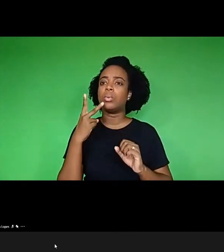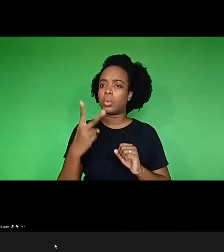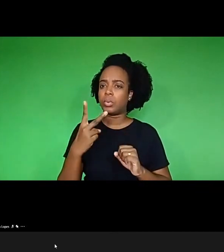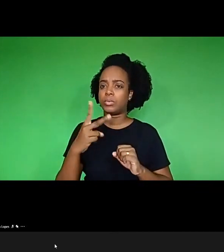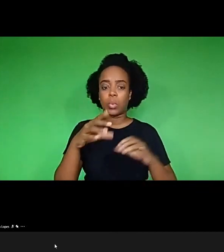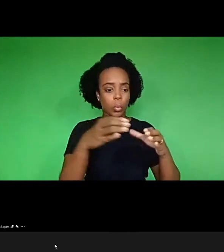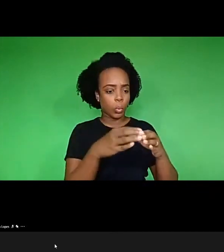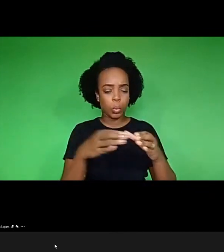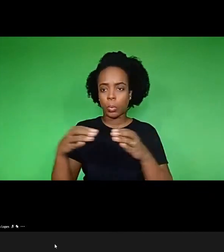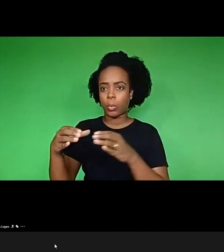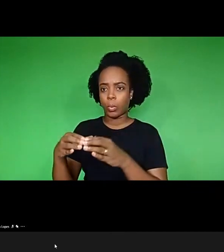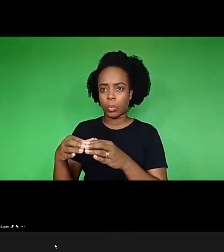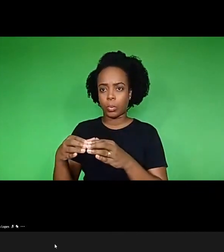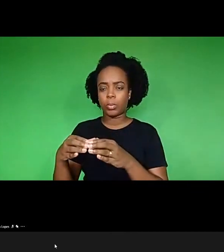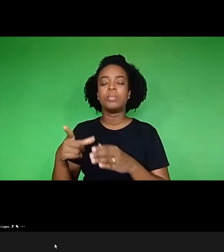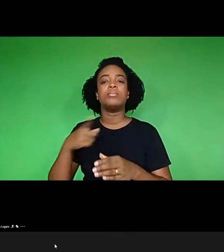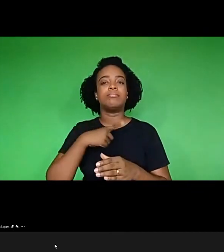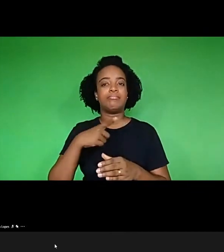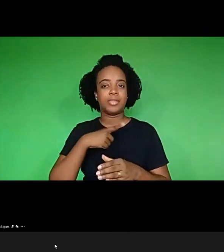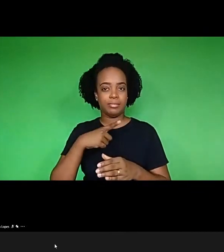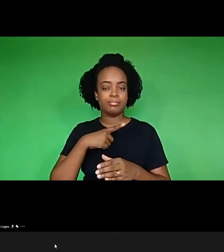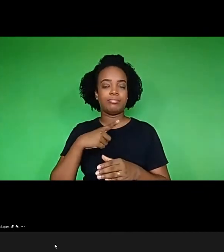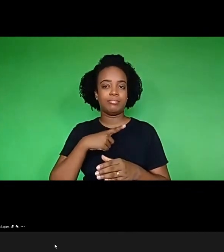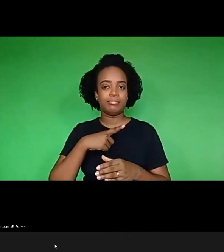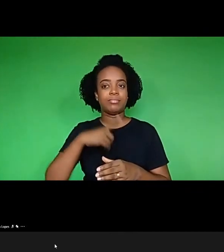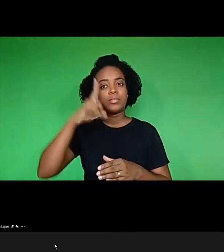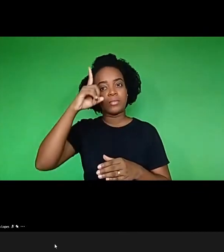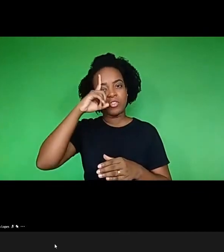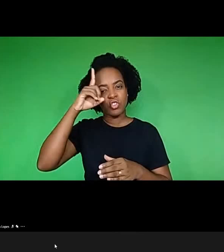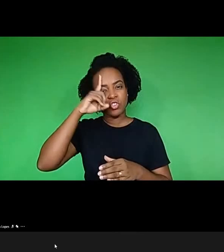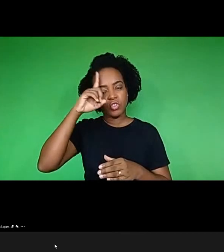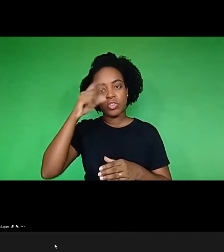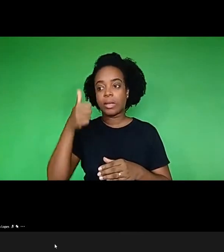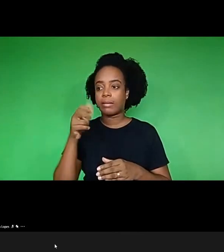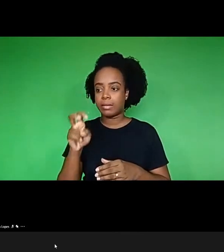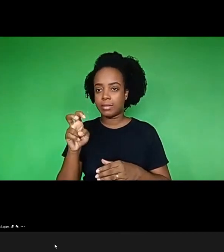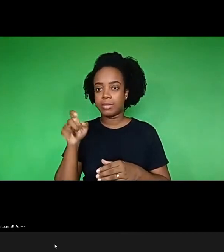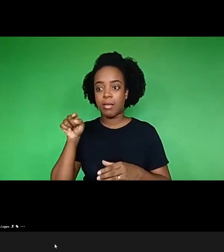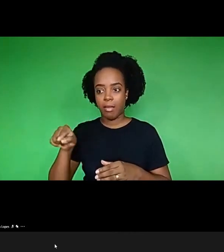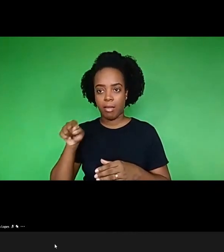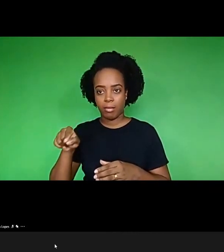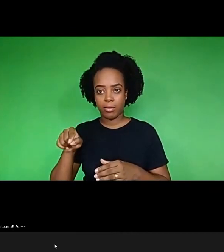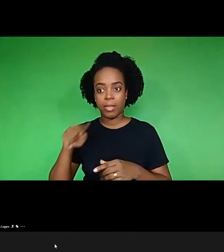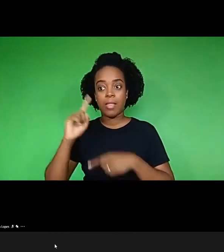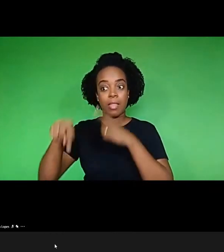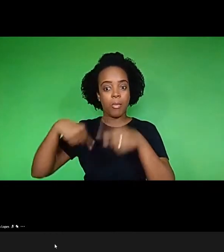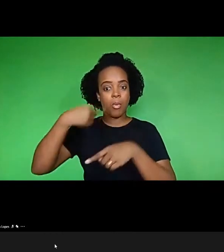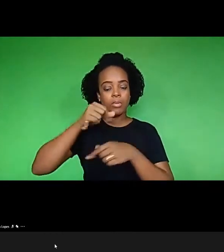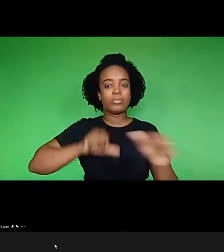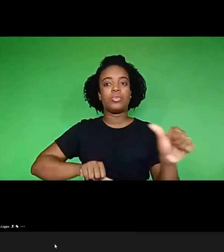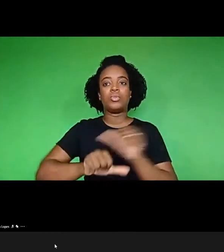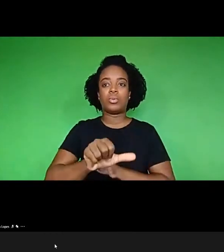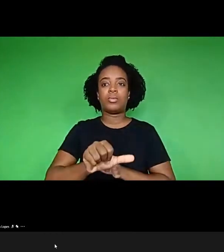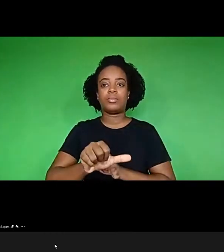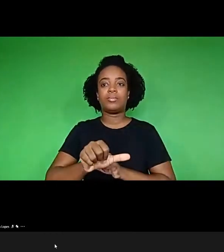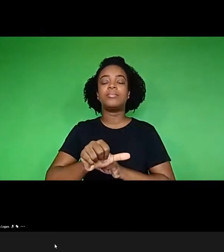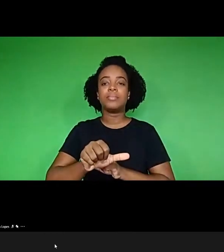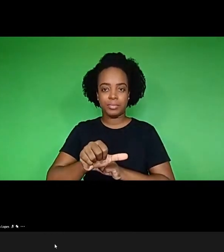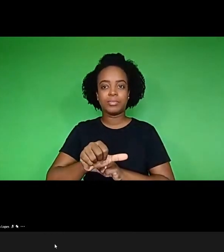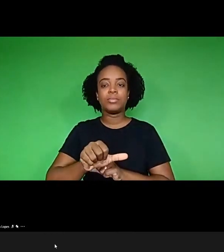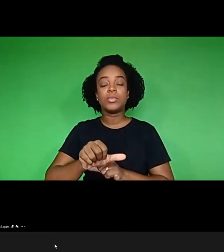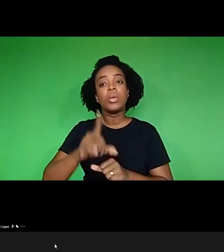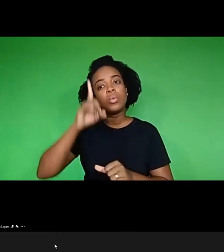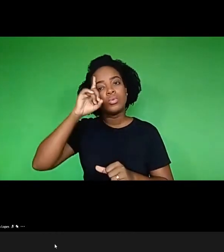15 dias. Então, o que é que acontece? A partir do dia 16, a gente vai ter a semana do dia